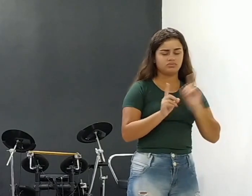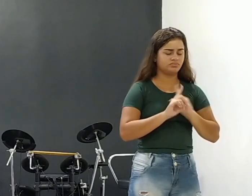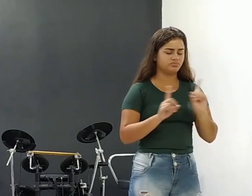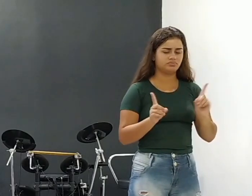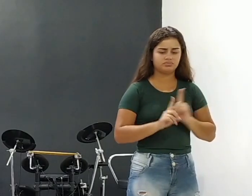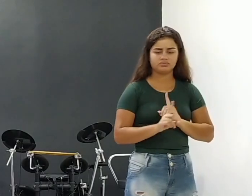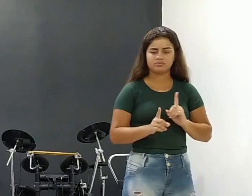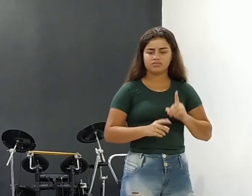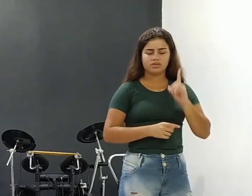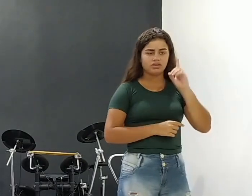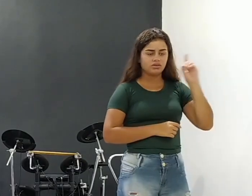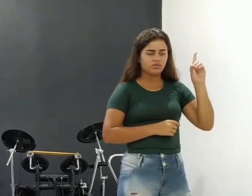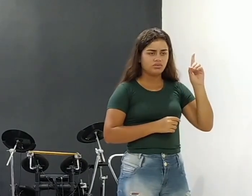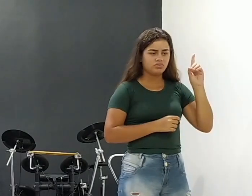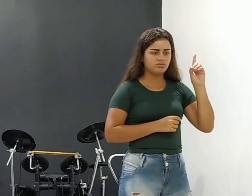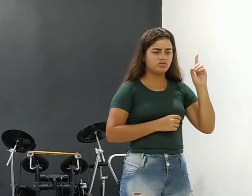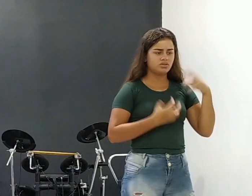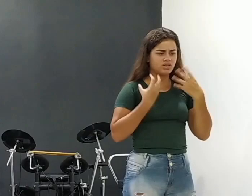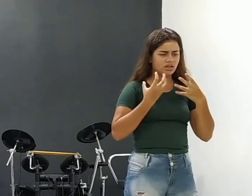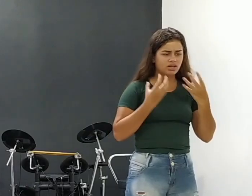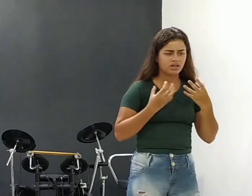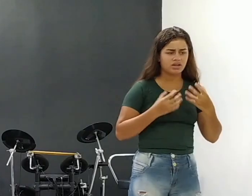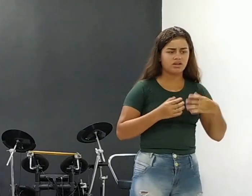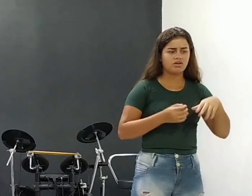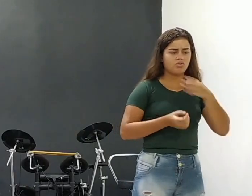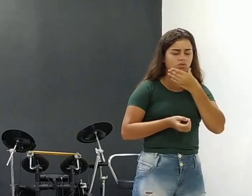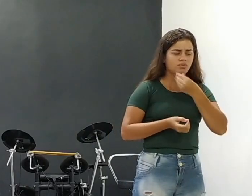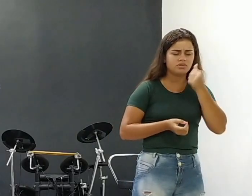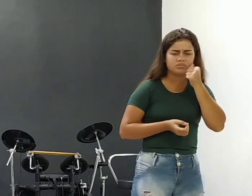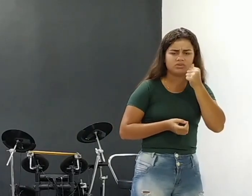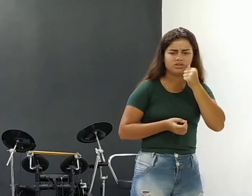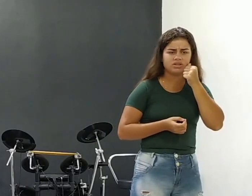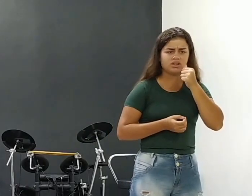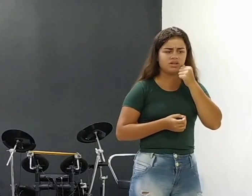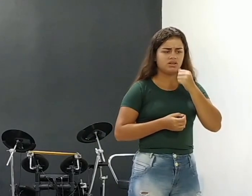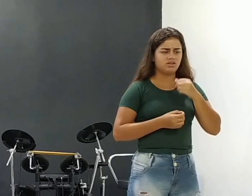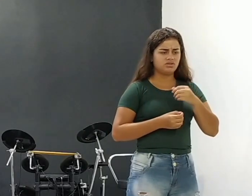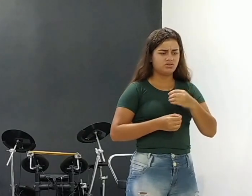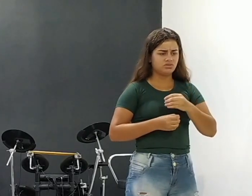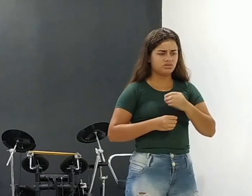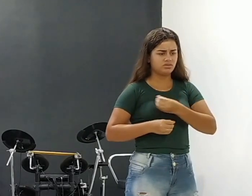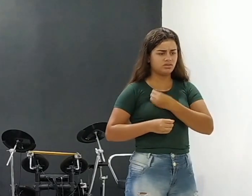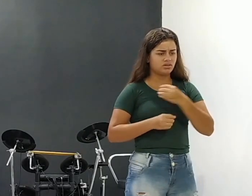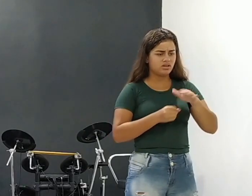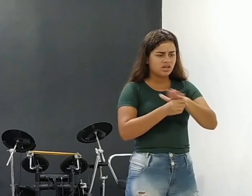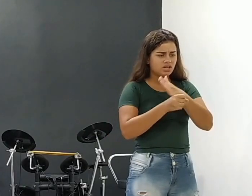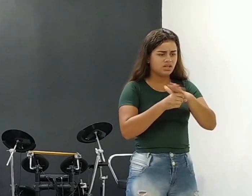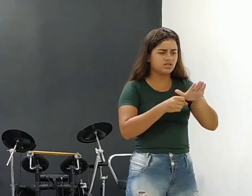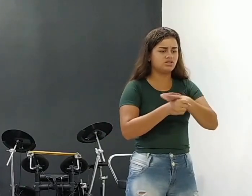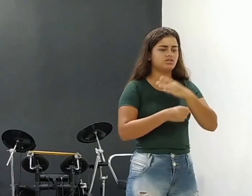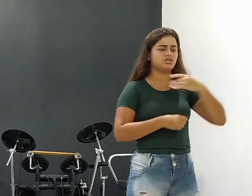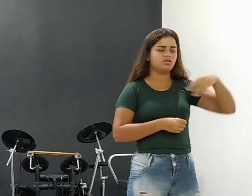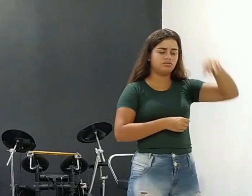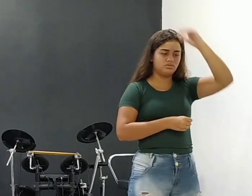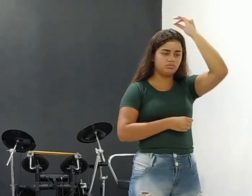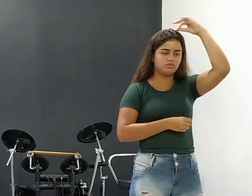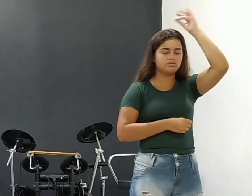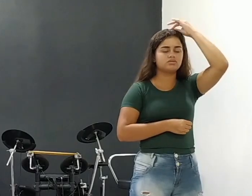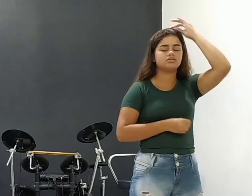com homens e mulheres que têm vida no altar. Que quando abre a boca é Deus falando.